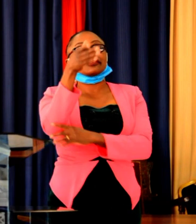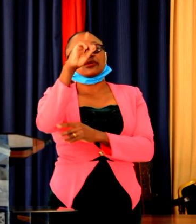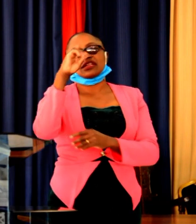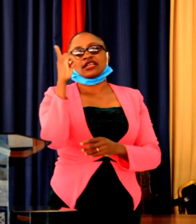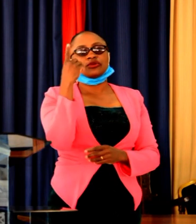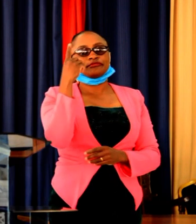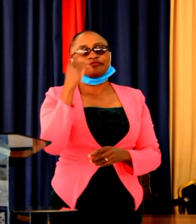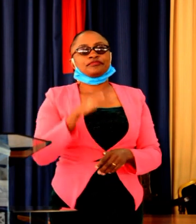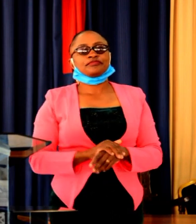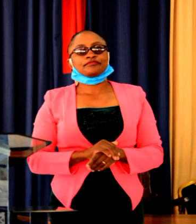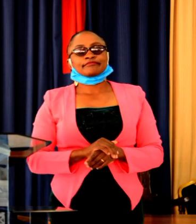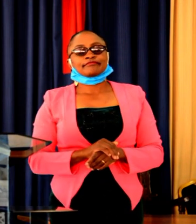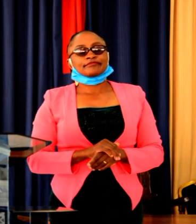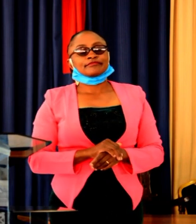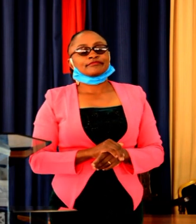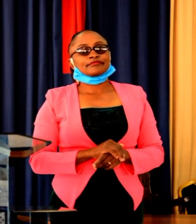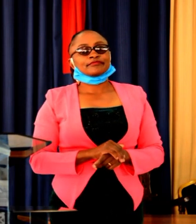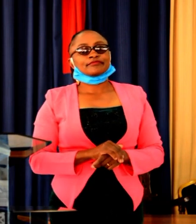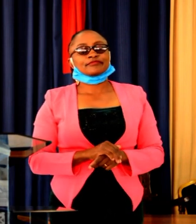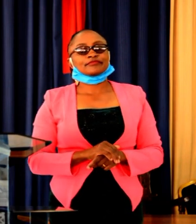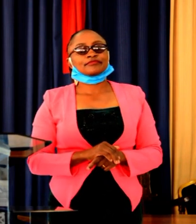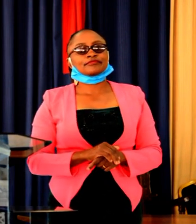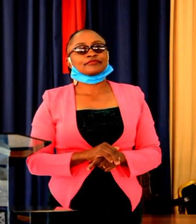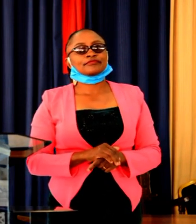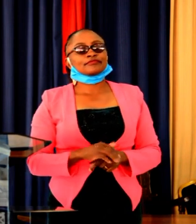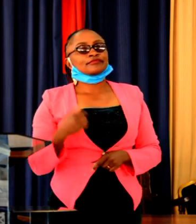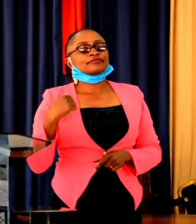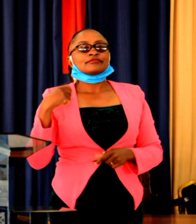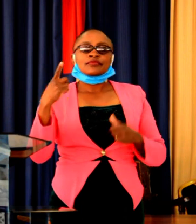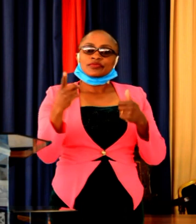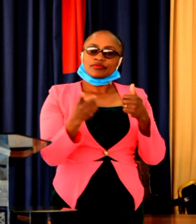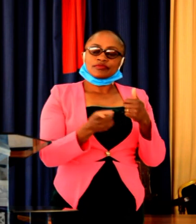lingine ambalo linatufanya tumtegemee Mungu ama